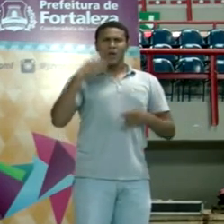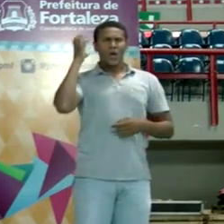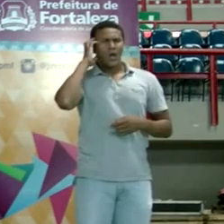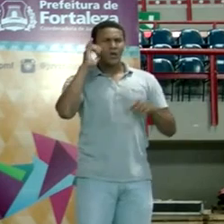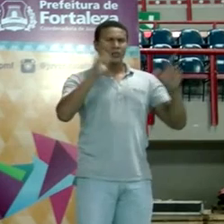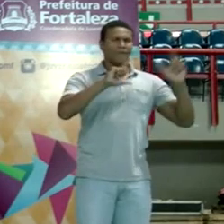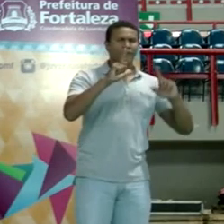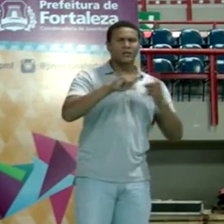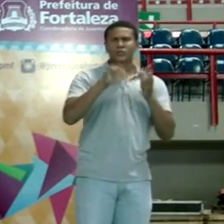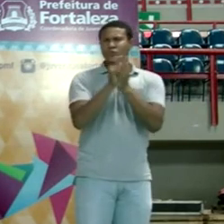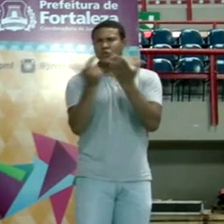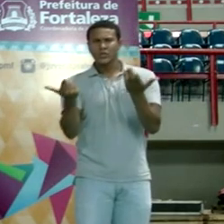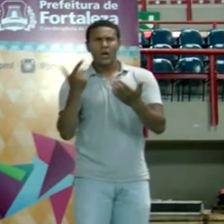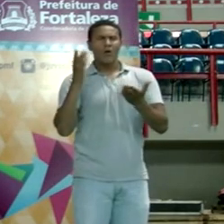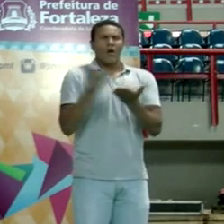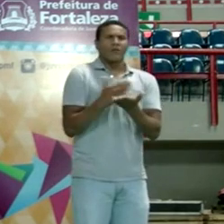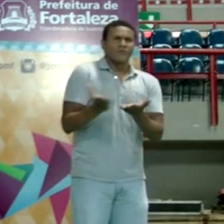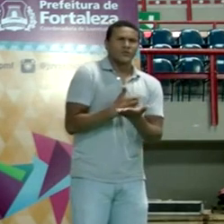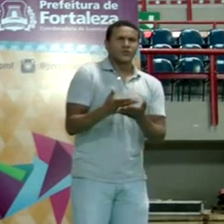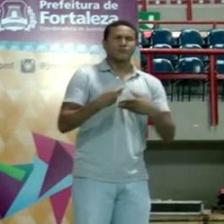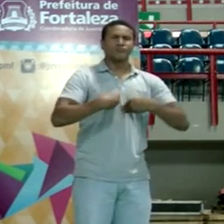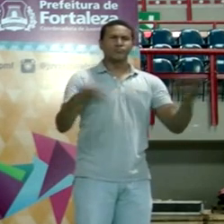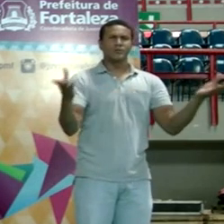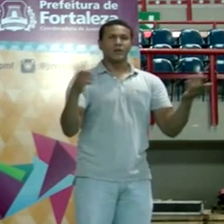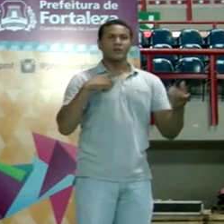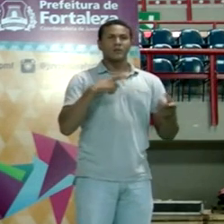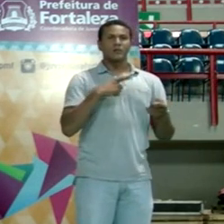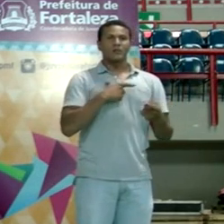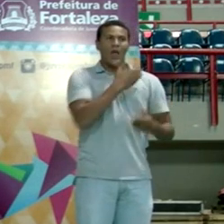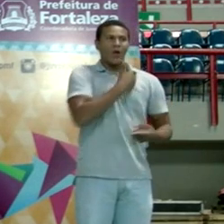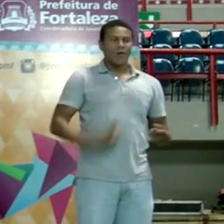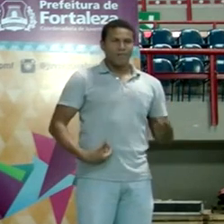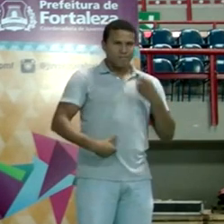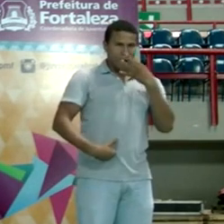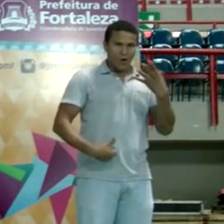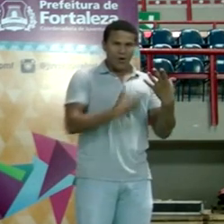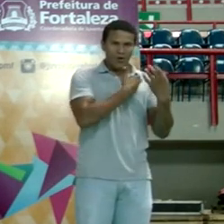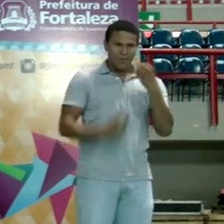em todos os jornais, em todas as revistas, só dizia assim, ó, o governo é bom, o governo é bom, o